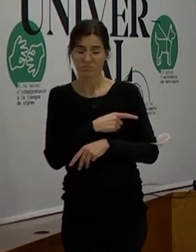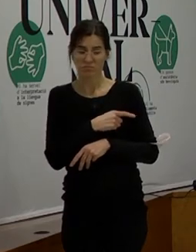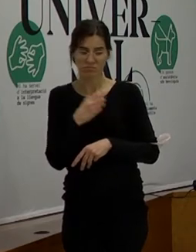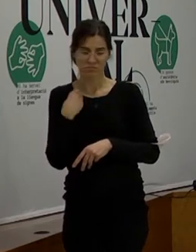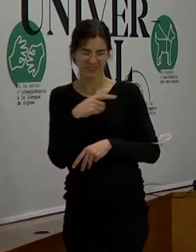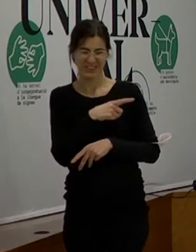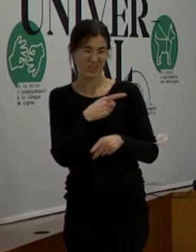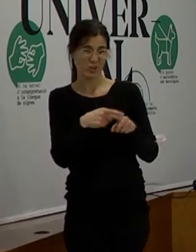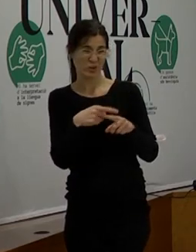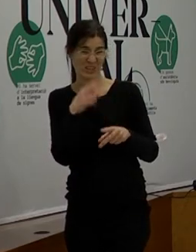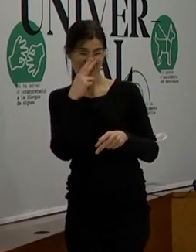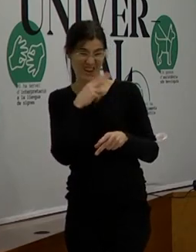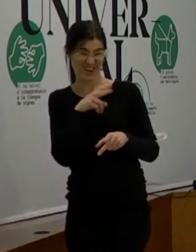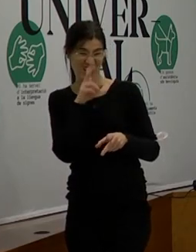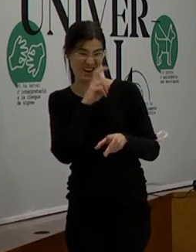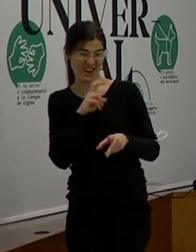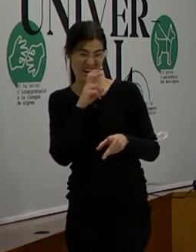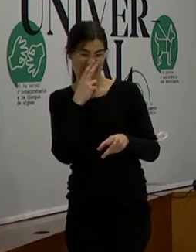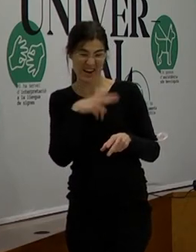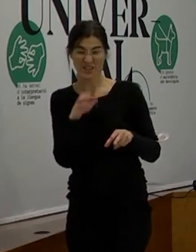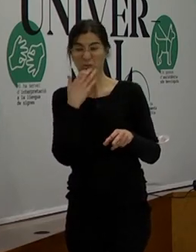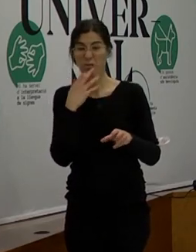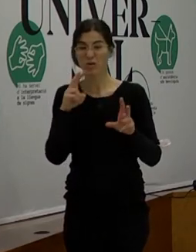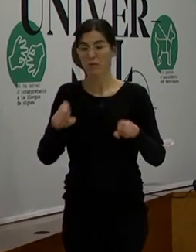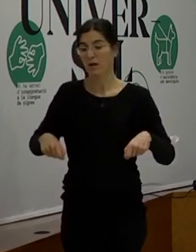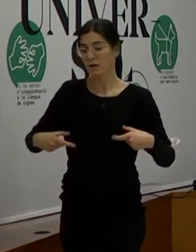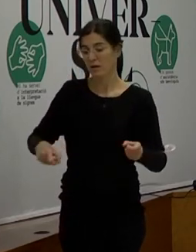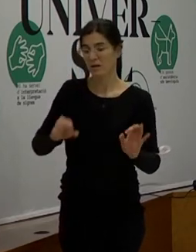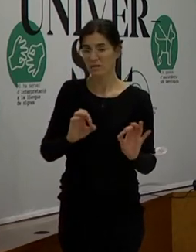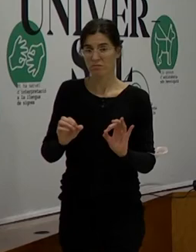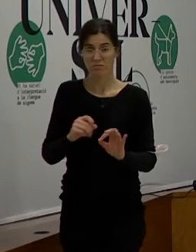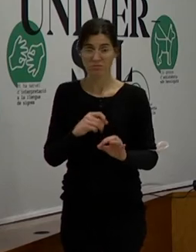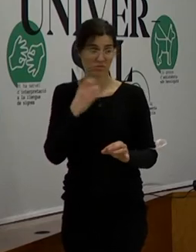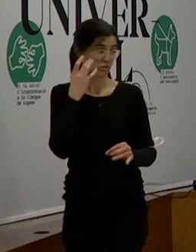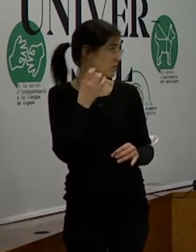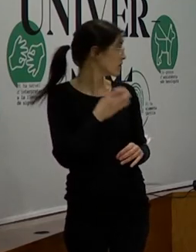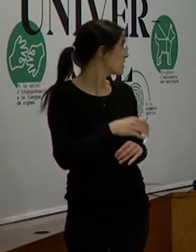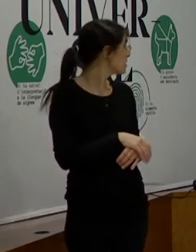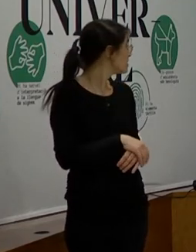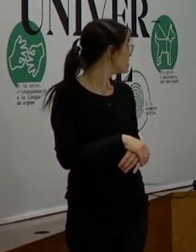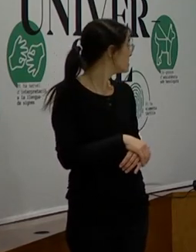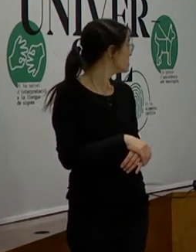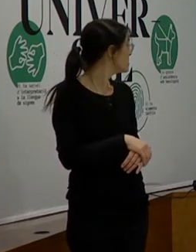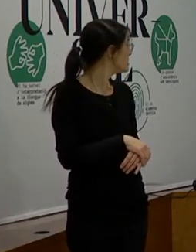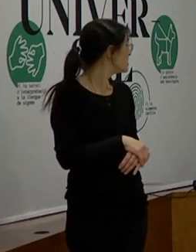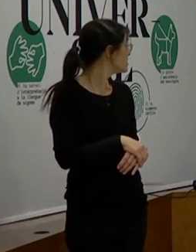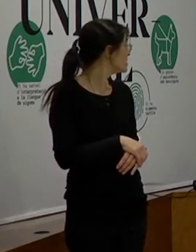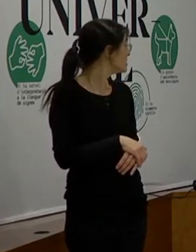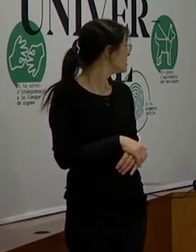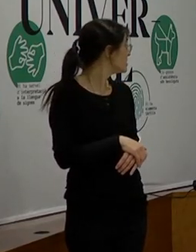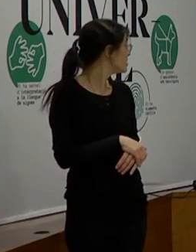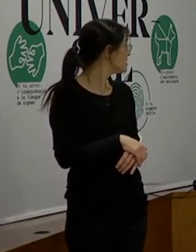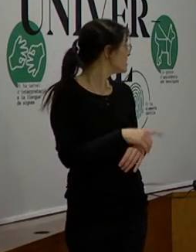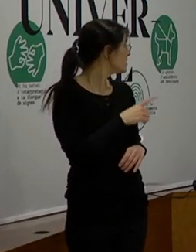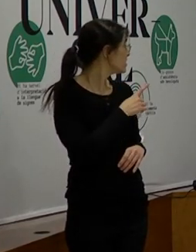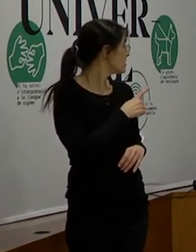Aquestes coses rares de cadires de rodes exclusiu, això ni en broma. Vale? O sigui,